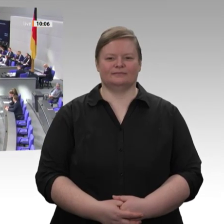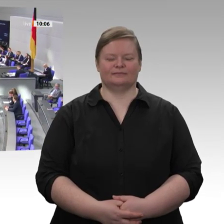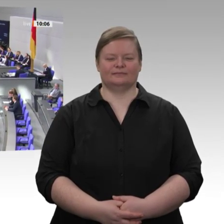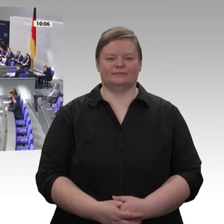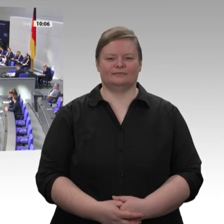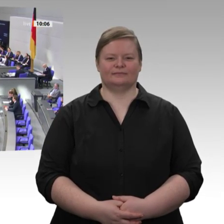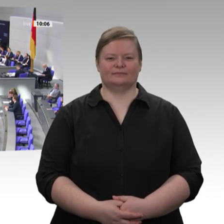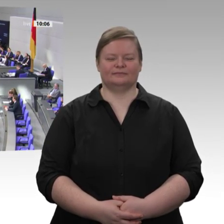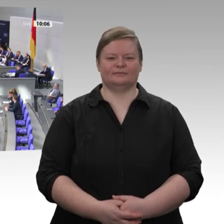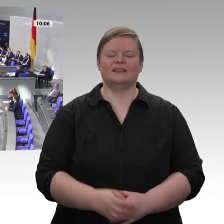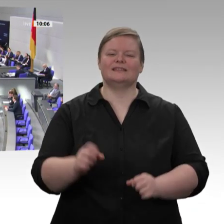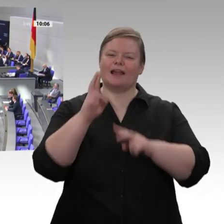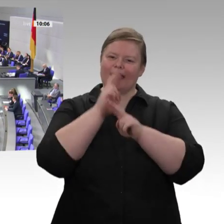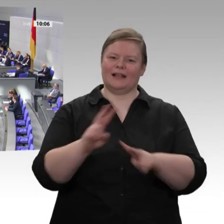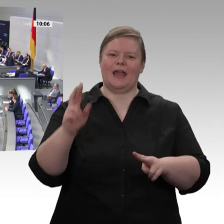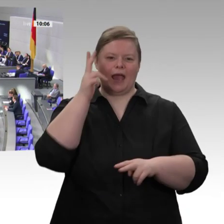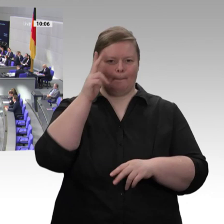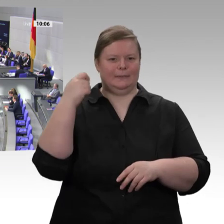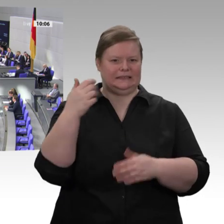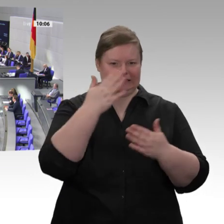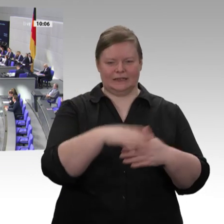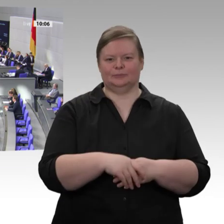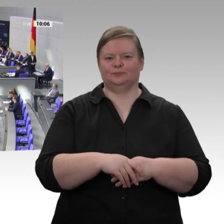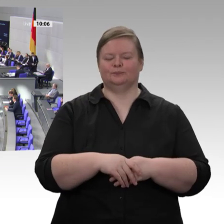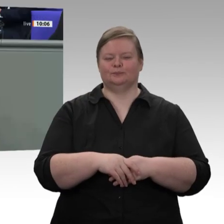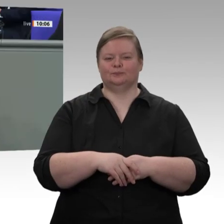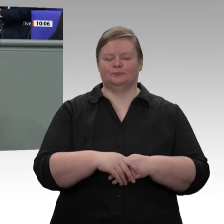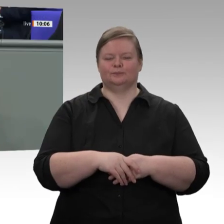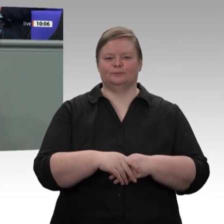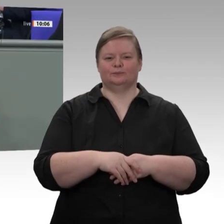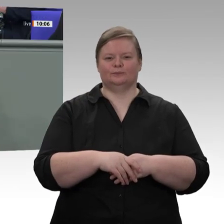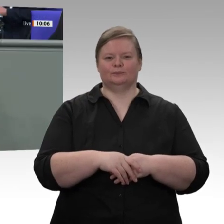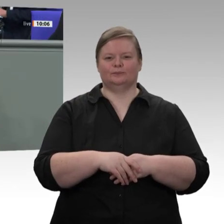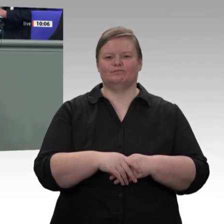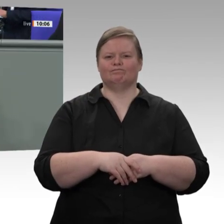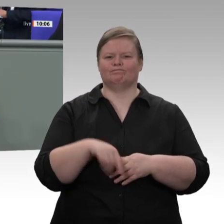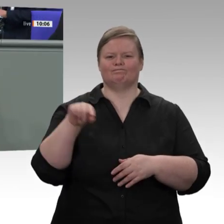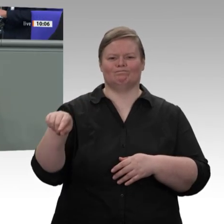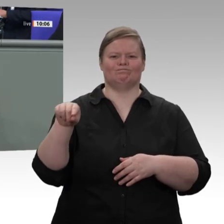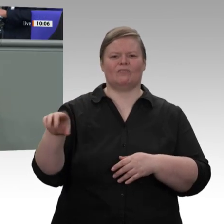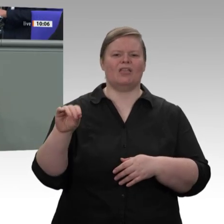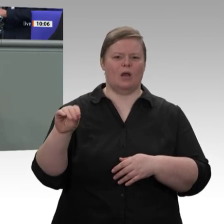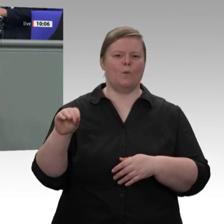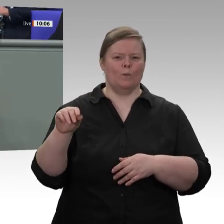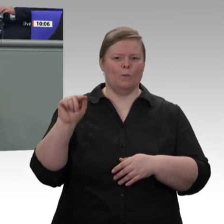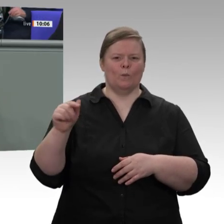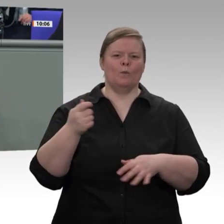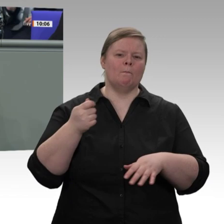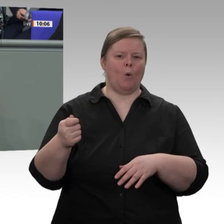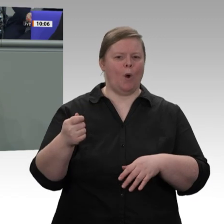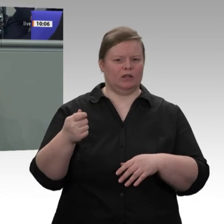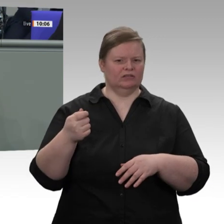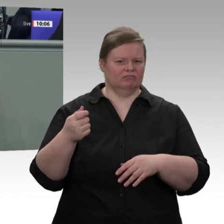Opfer zur parteipolitischen Münze geschlagen werden. Sie spannen ermordete Menschen vor den Karren ihrer Parteipolemik.